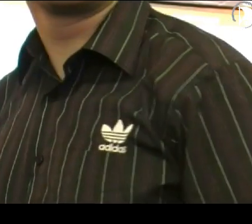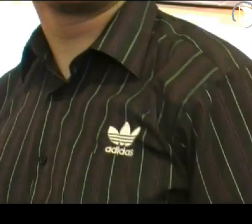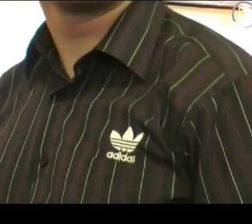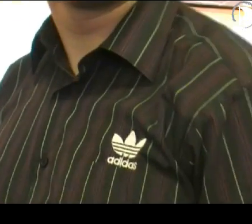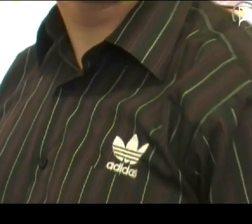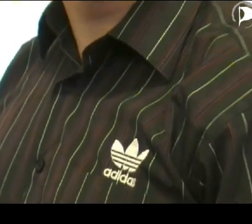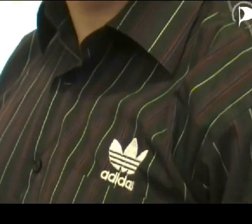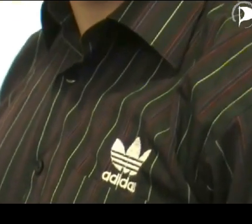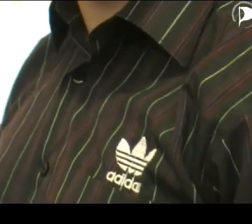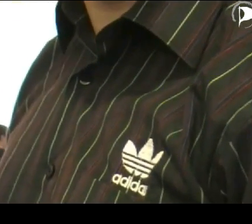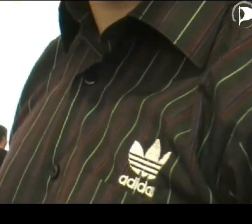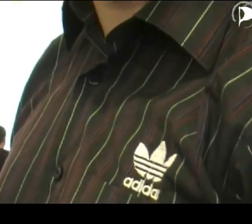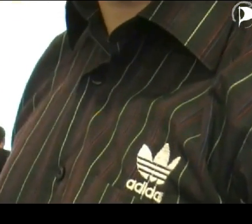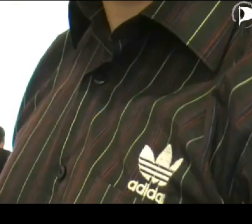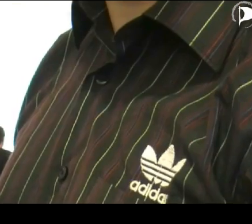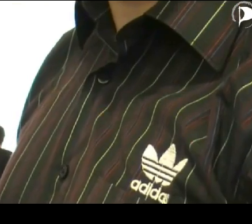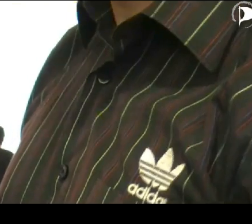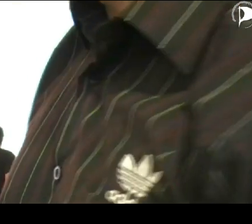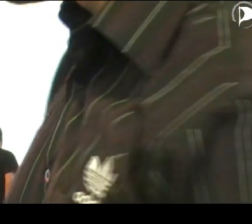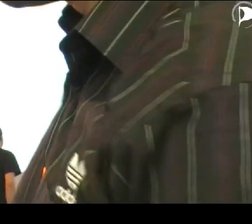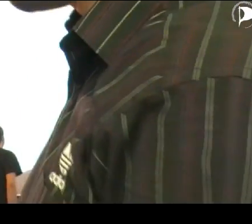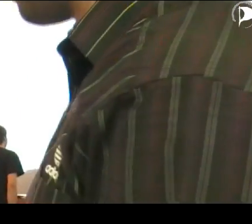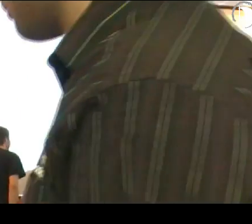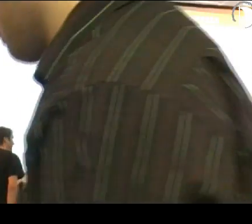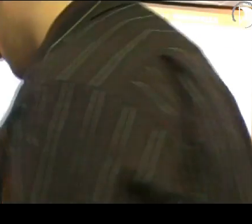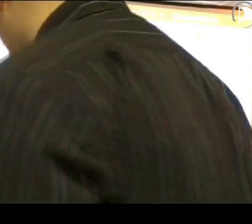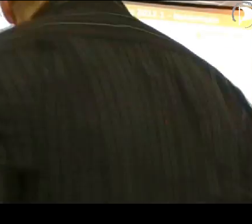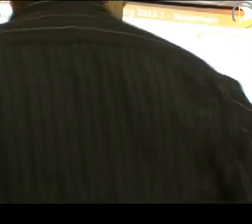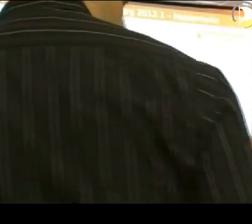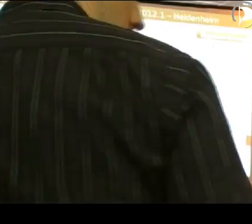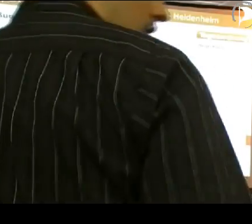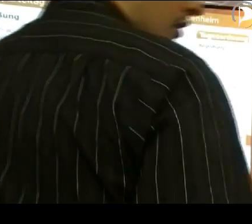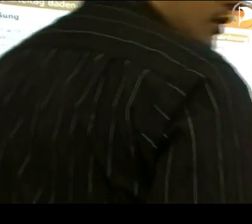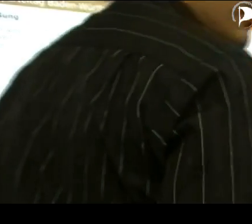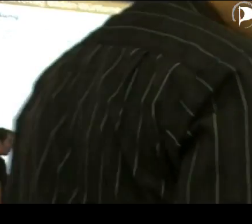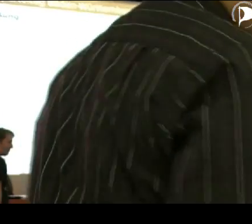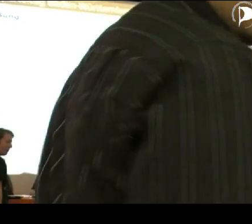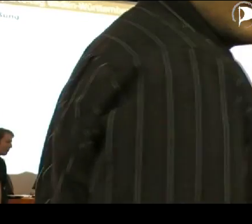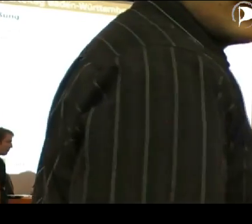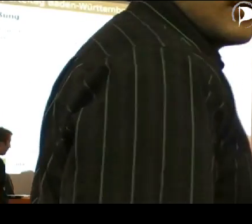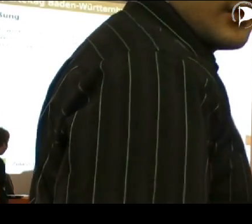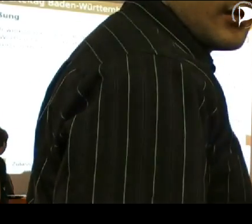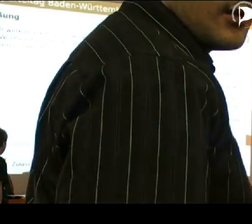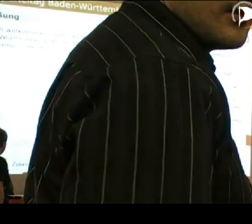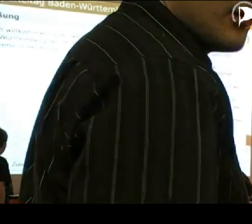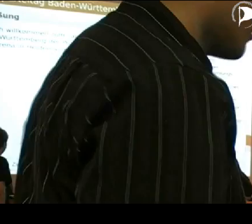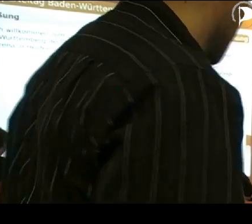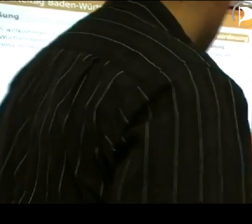mir bescheid dass sie anfangen es gebe noch kein ton wenn er technisch so weit okay